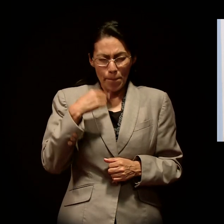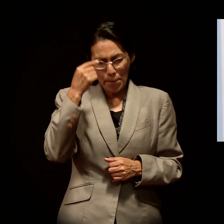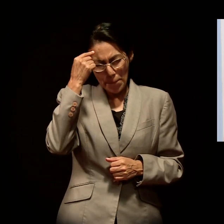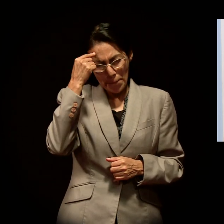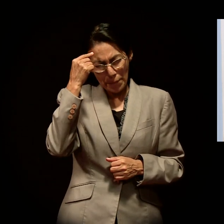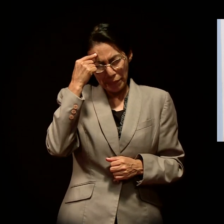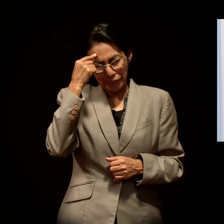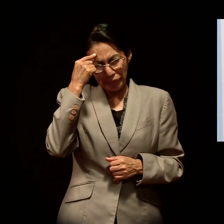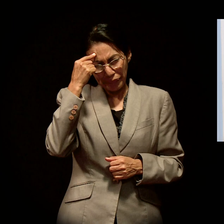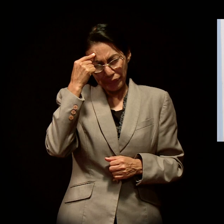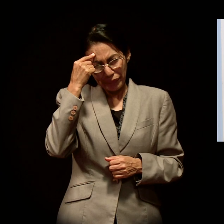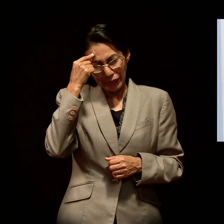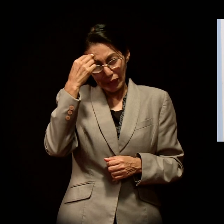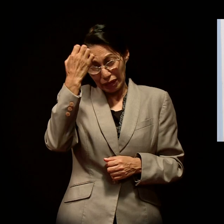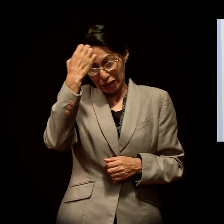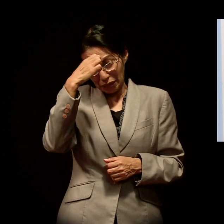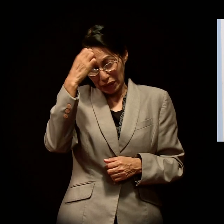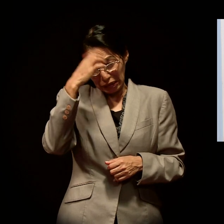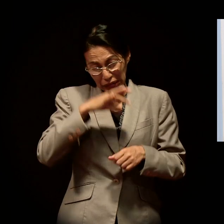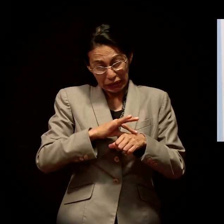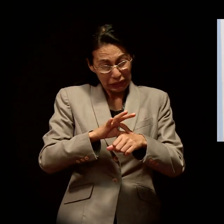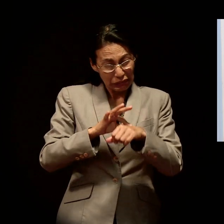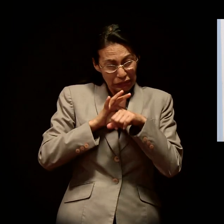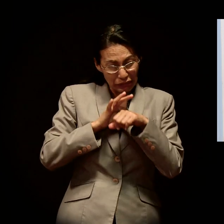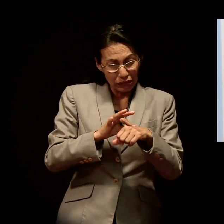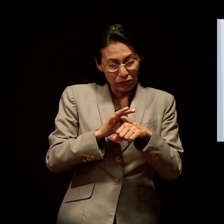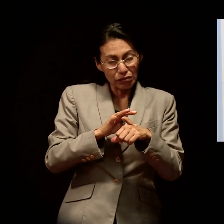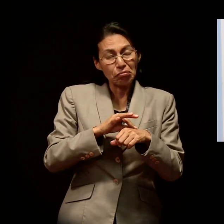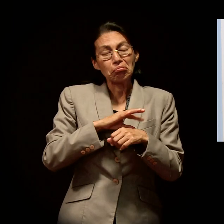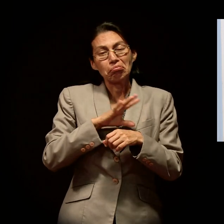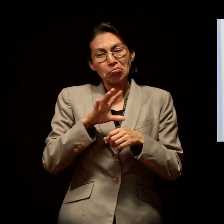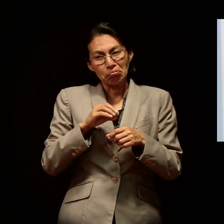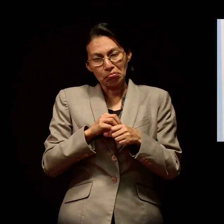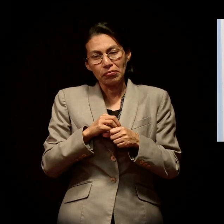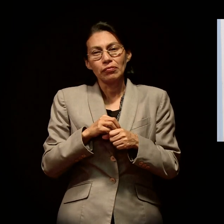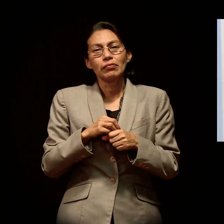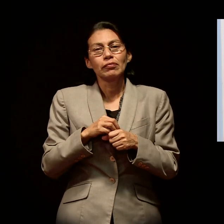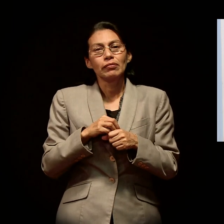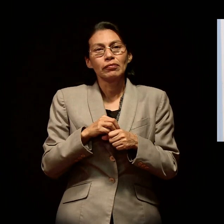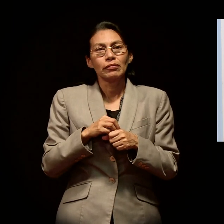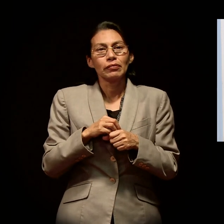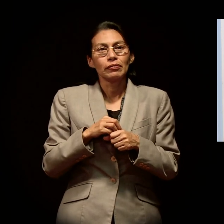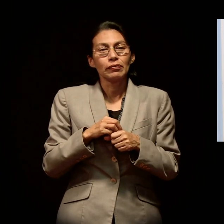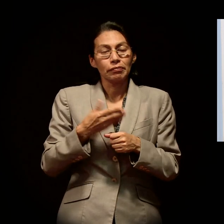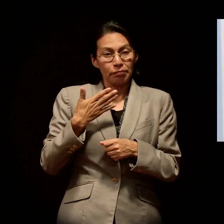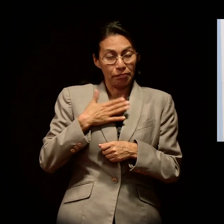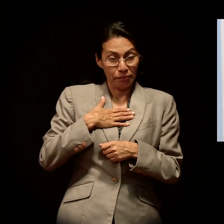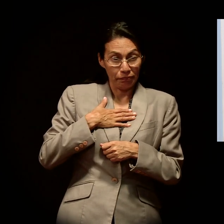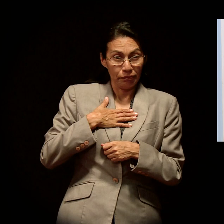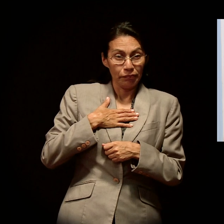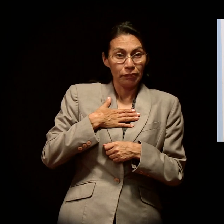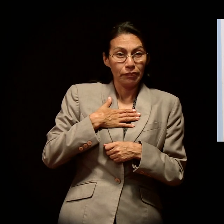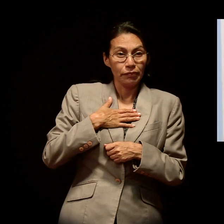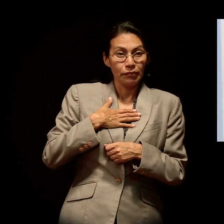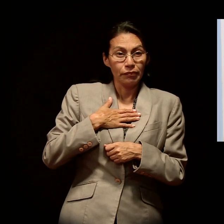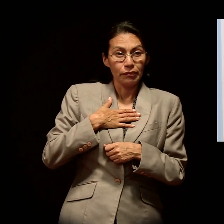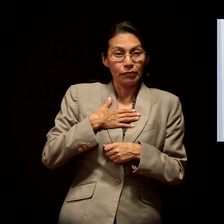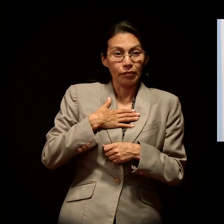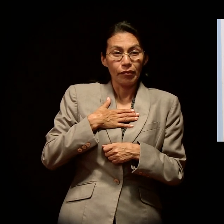creo que la experiencia que tuve yo en forma plena en forma